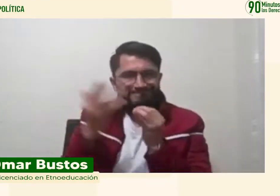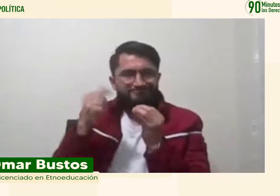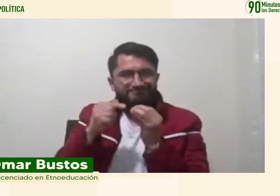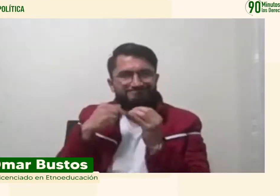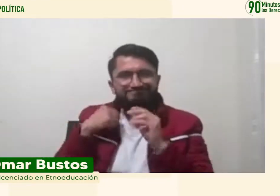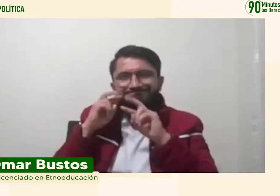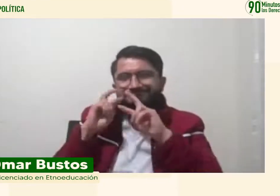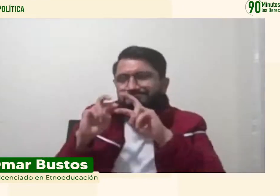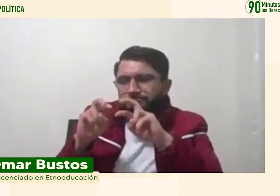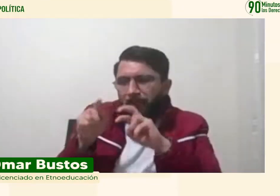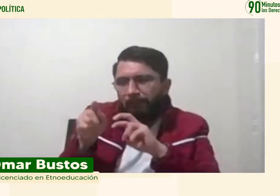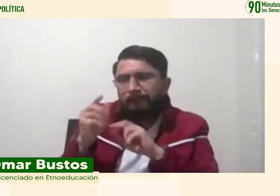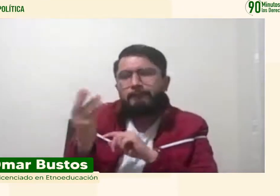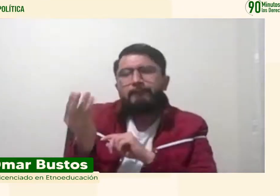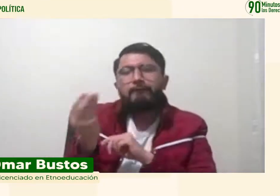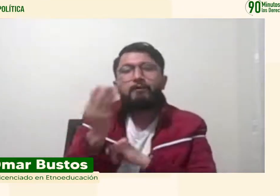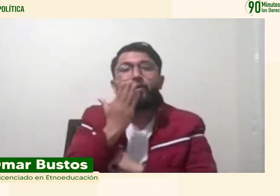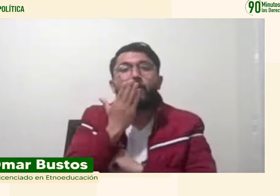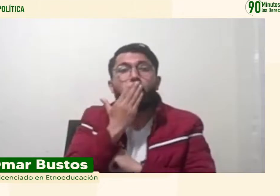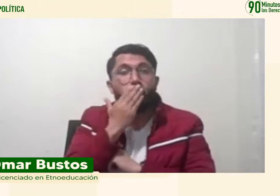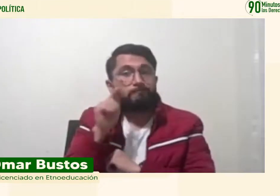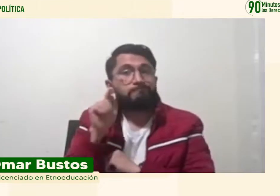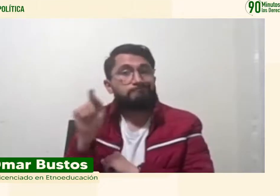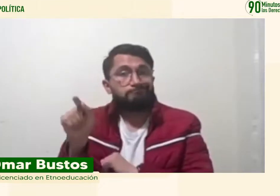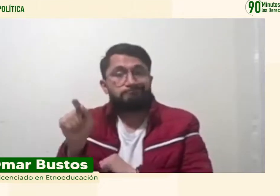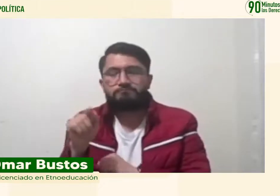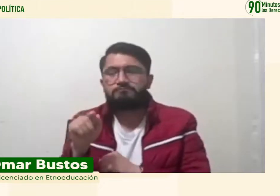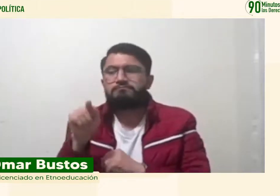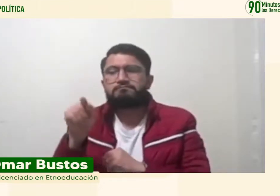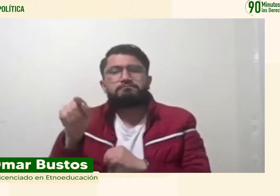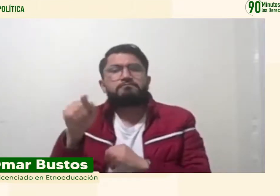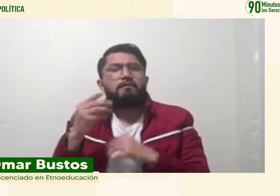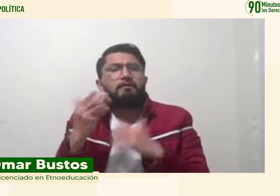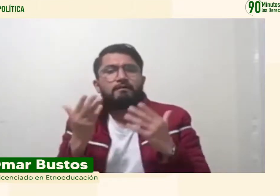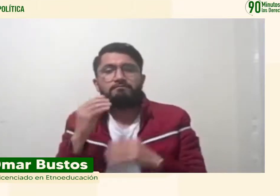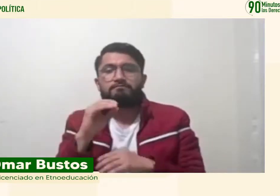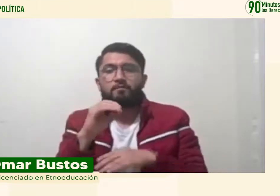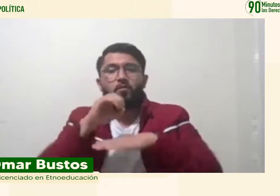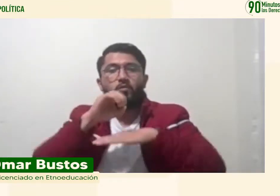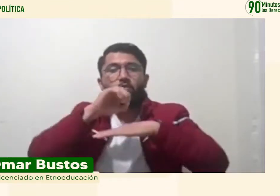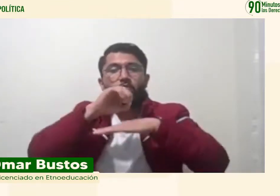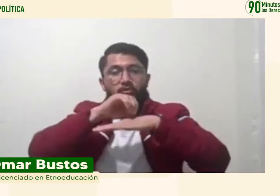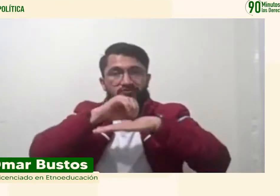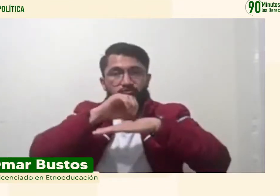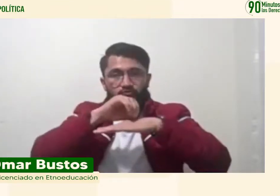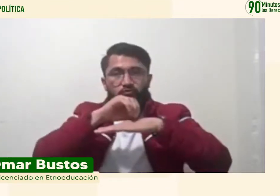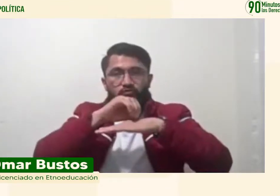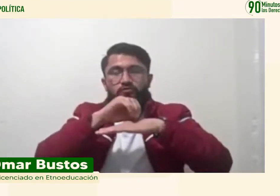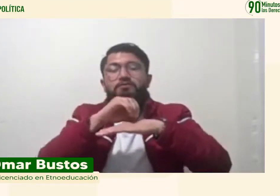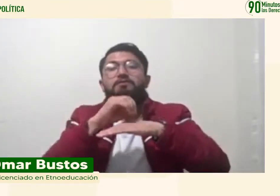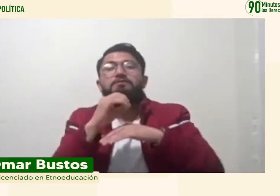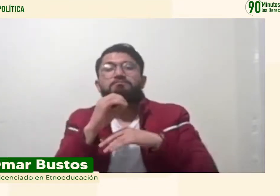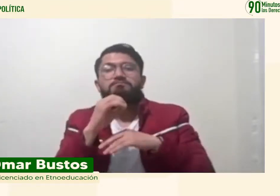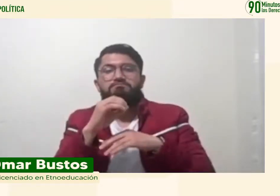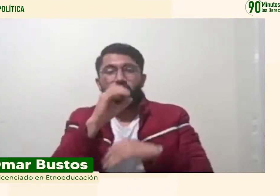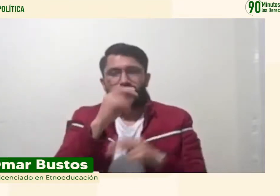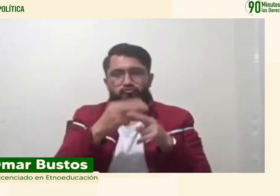bueno en la educación hay que hacer varias investigaciones hicieron grupos políticos como de las comunidades indígenas de la